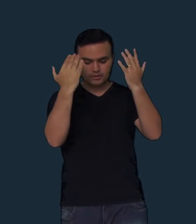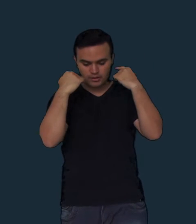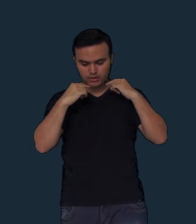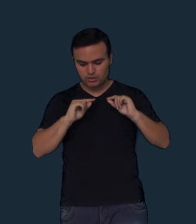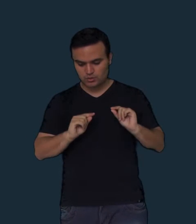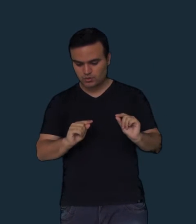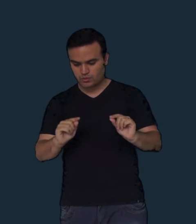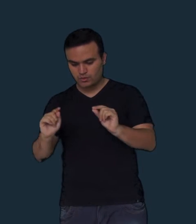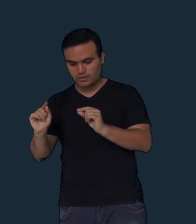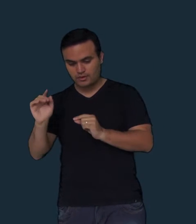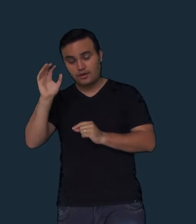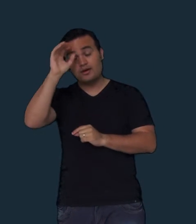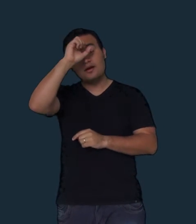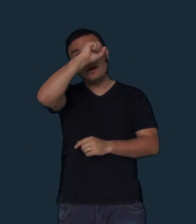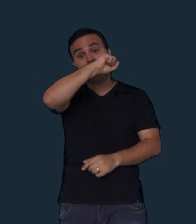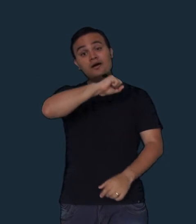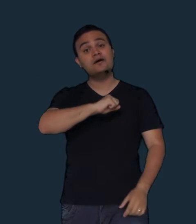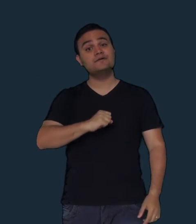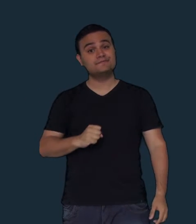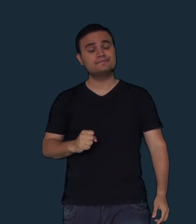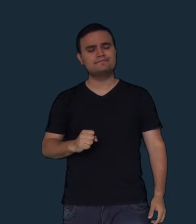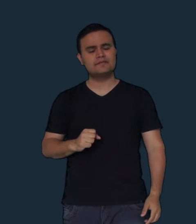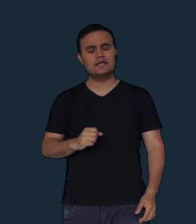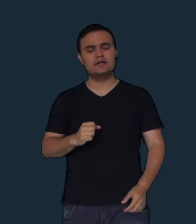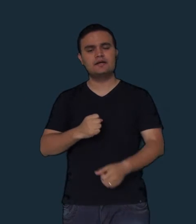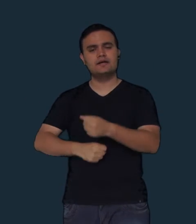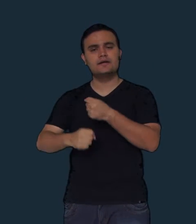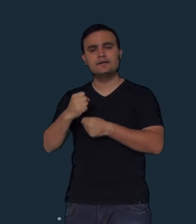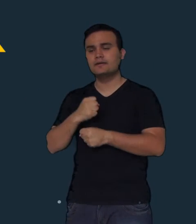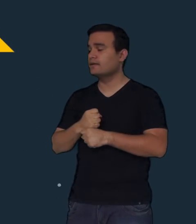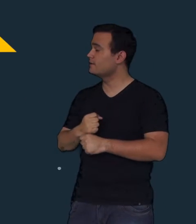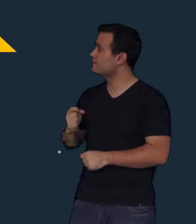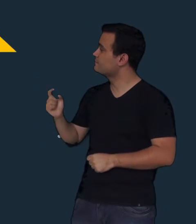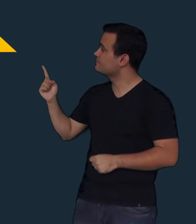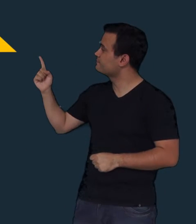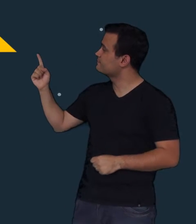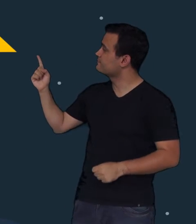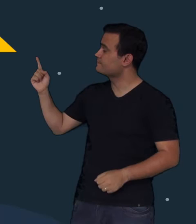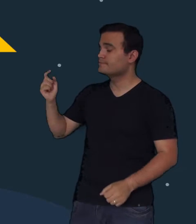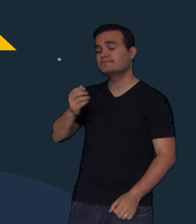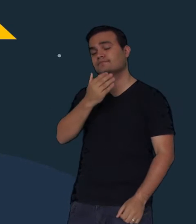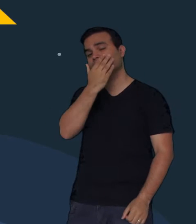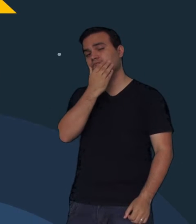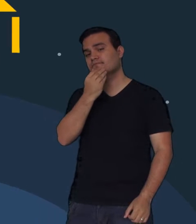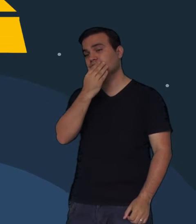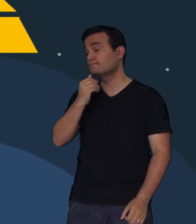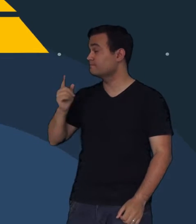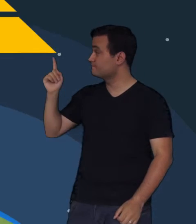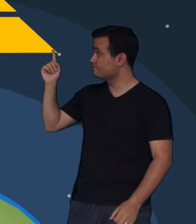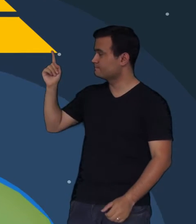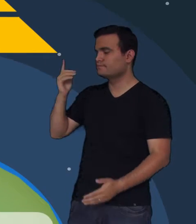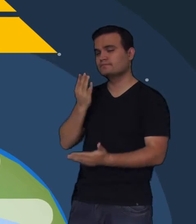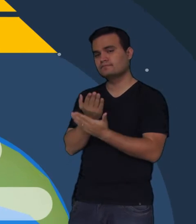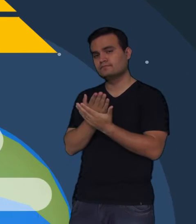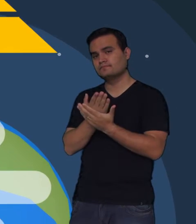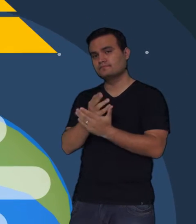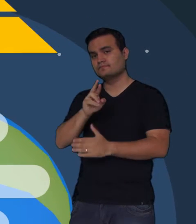Em 1912, Victor Franz Hess, a fim de estudar a radiação, utilizou um balão